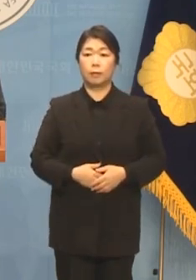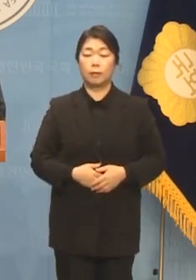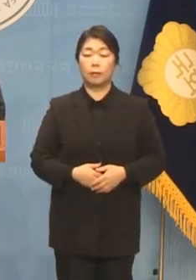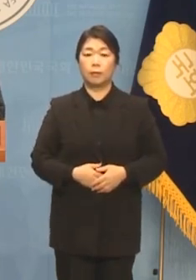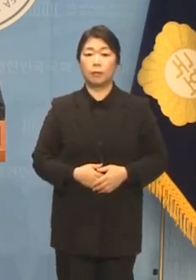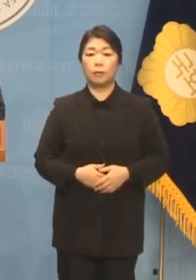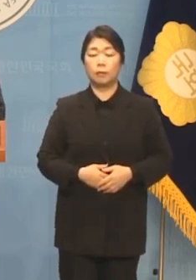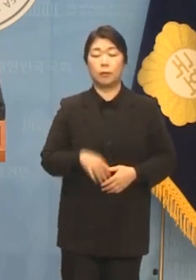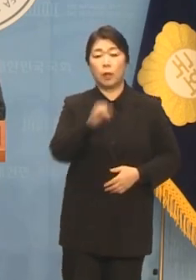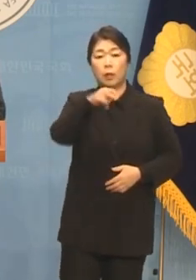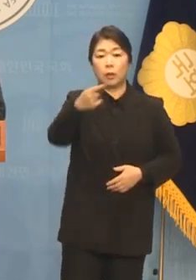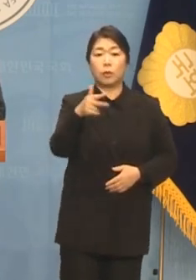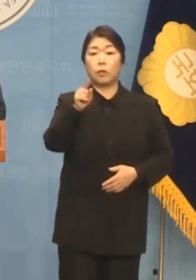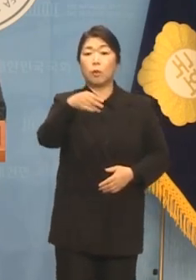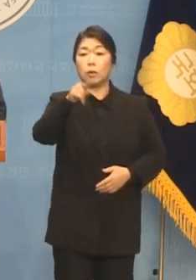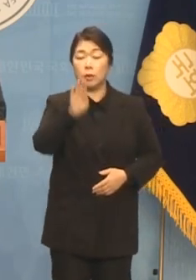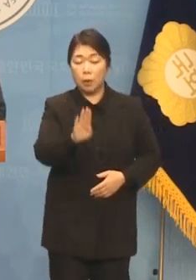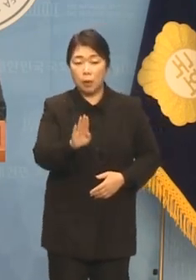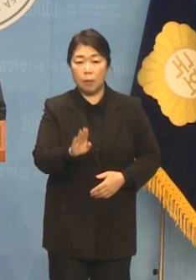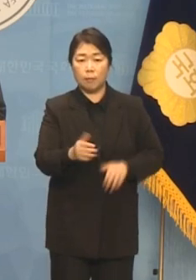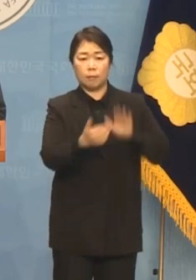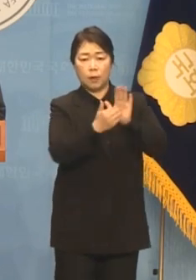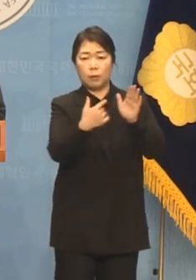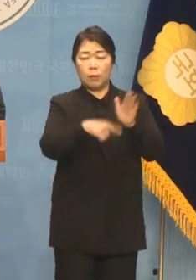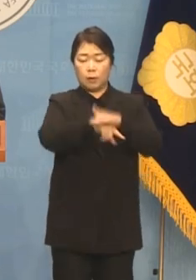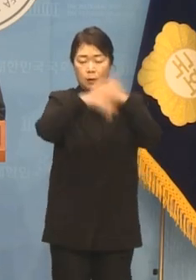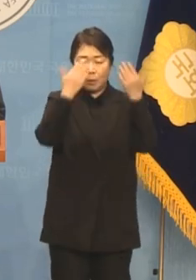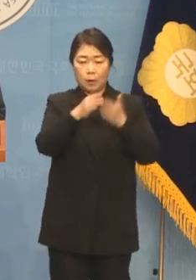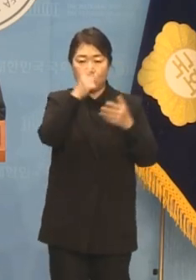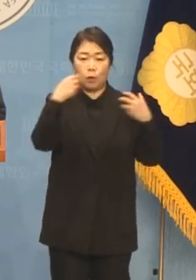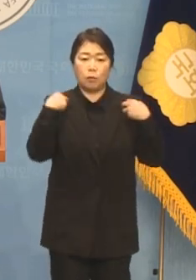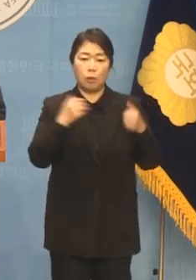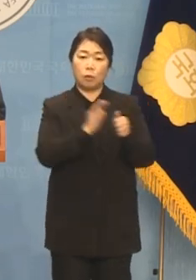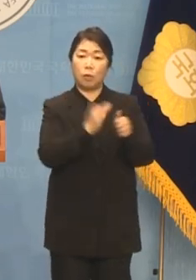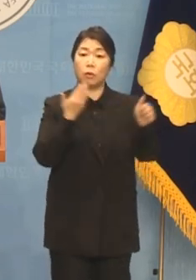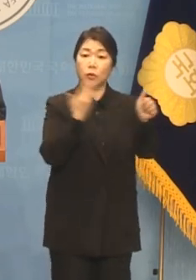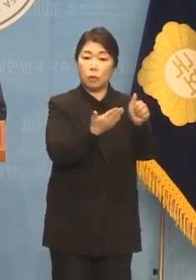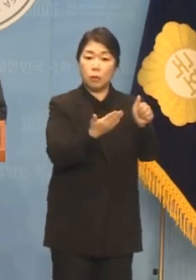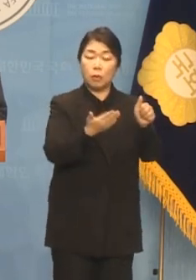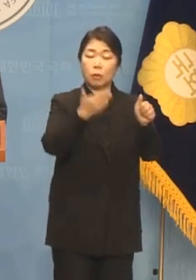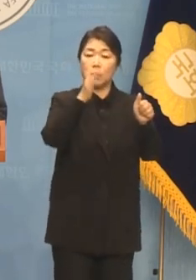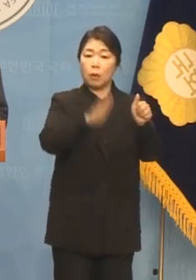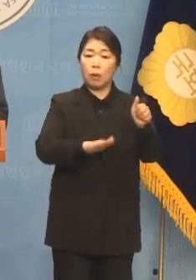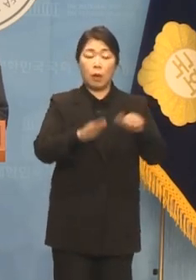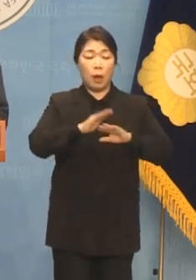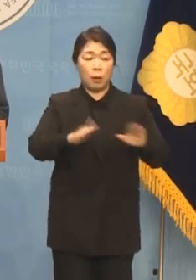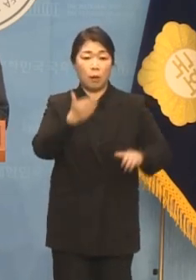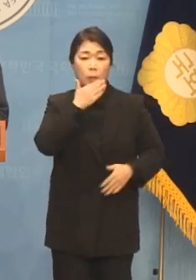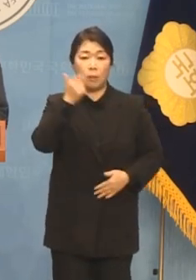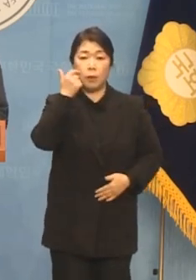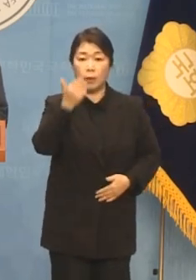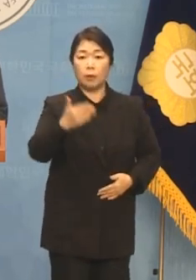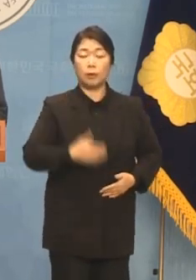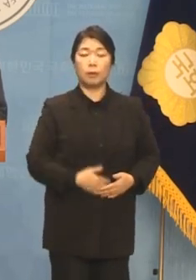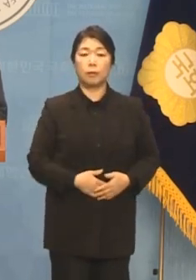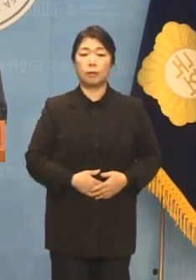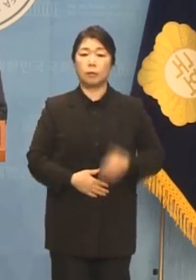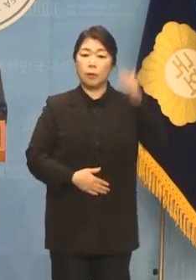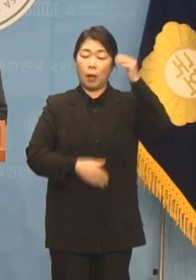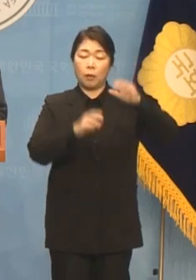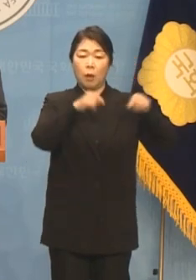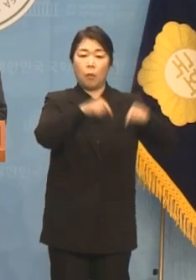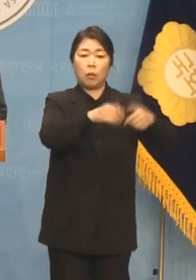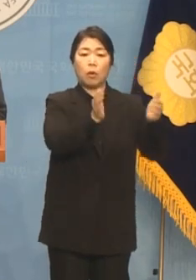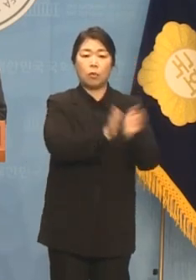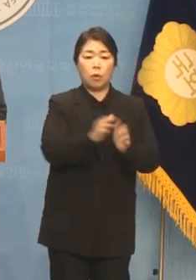이종석 방탄에 총출동한 정부 그런다고 이게 막아 있니까 대한민국의 외교부